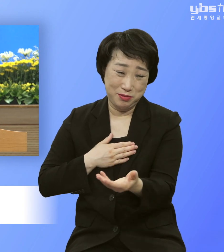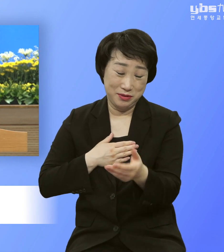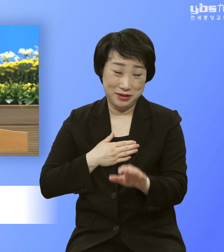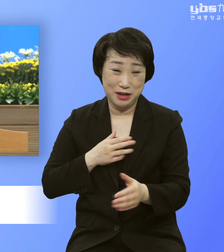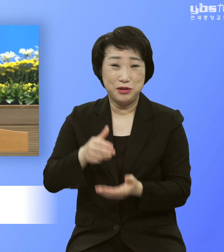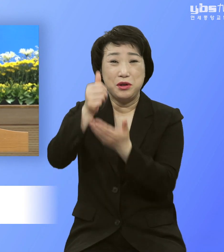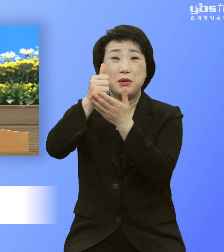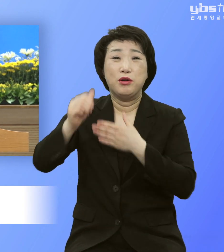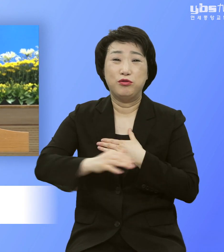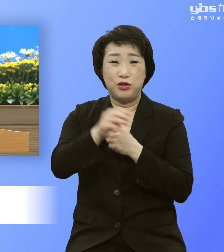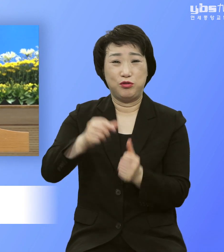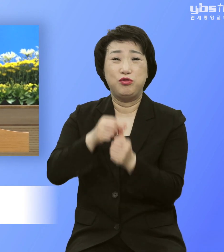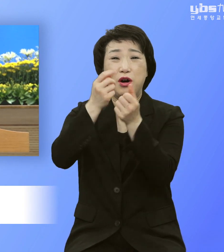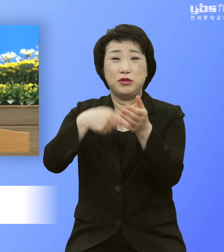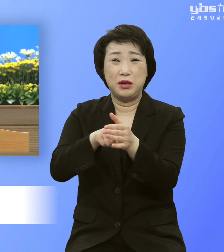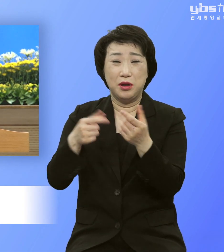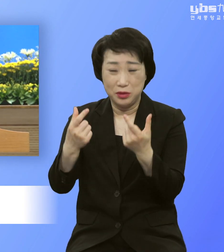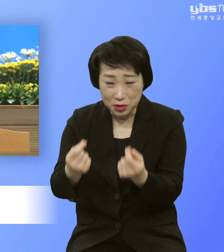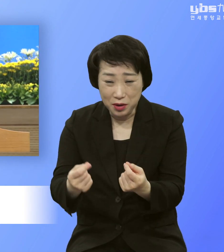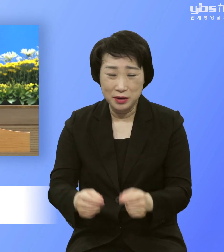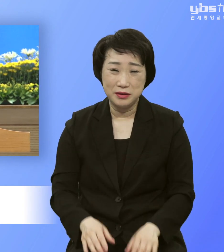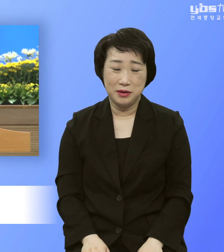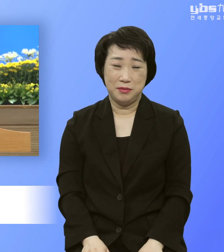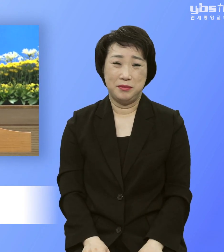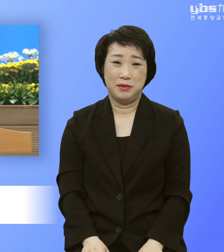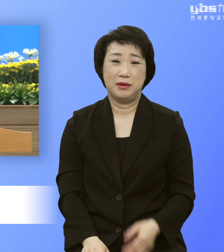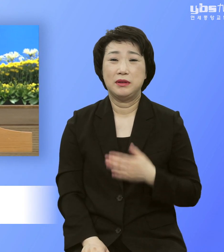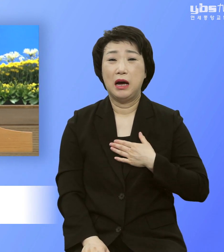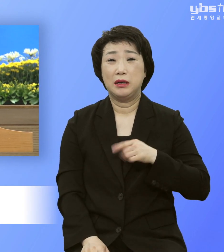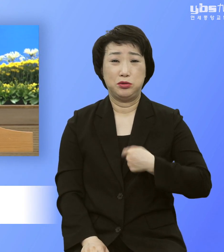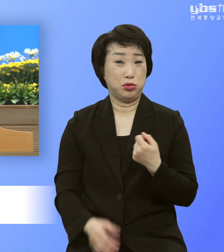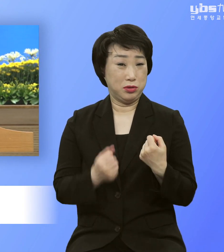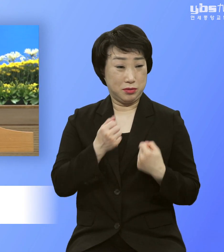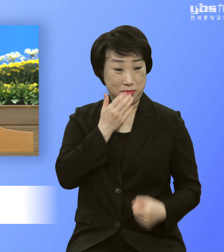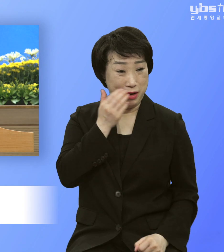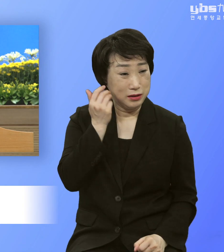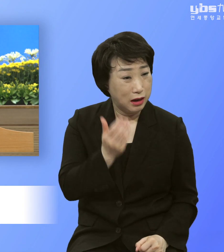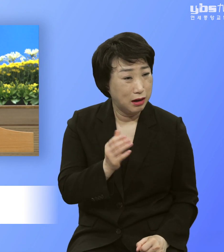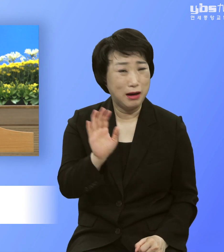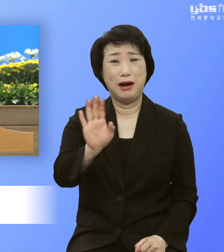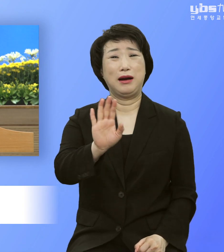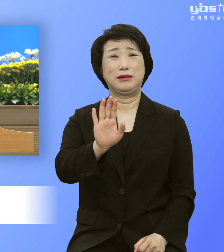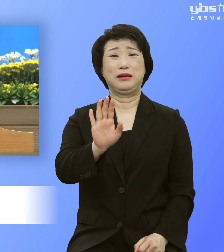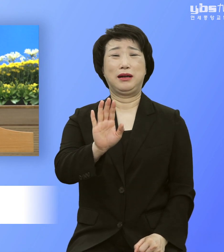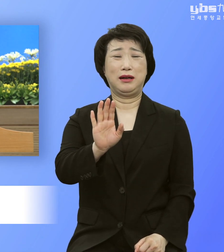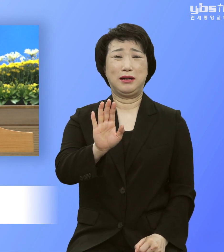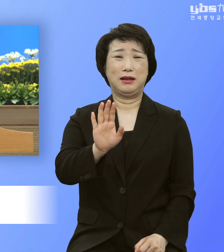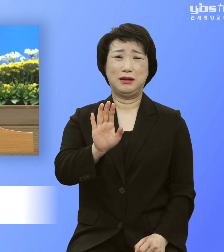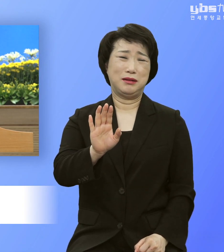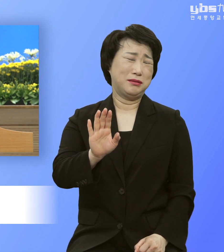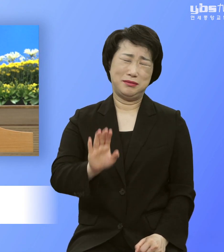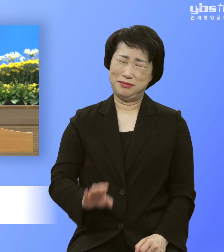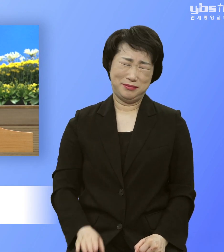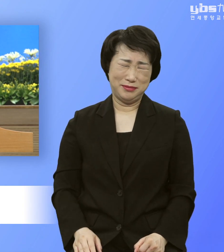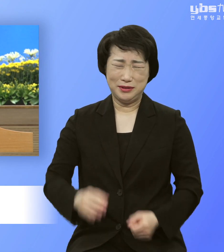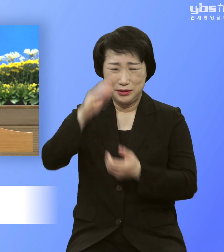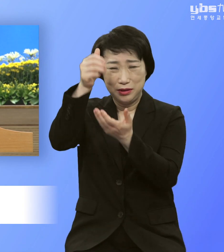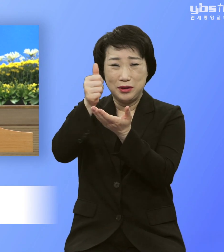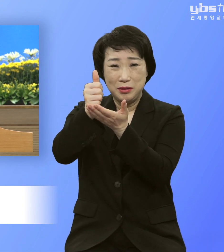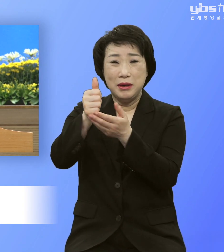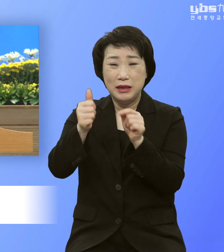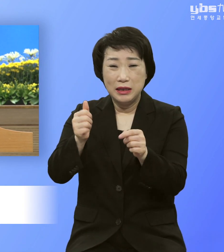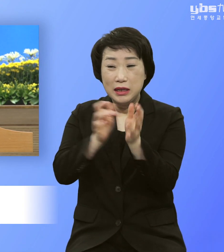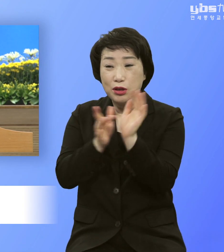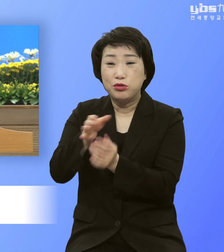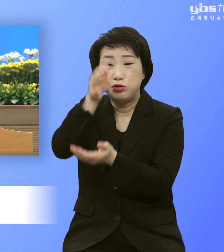위해 그렇게 하셨기 때문에. 내 스스로 할 수 있는 일이냐? 아니다 이 말이야. 성령께서